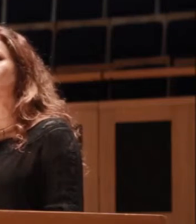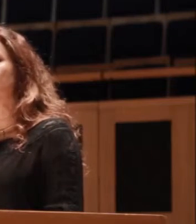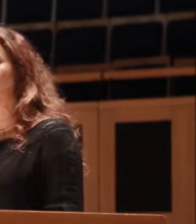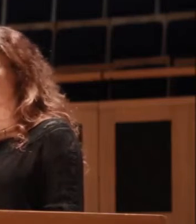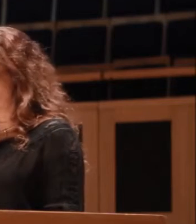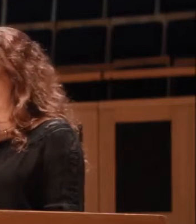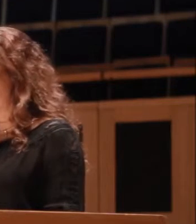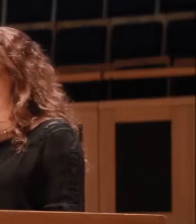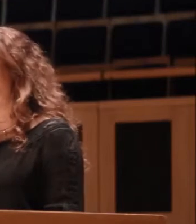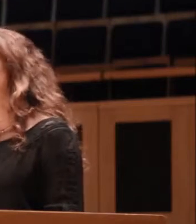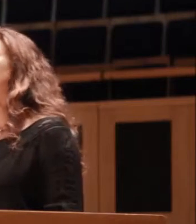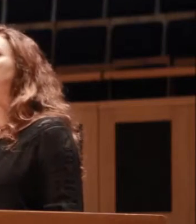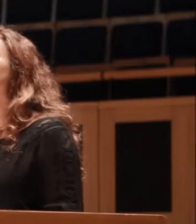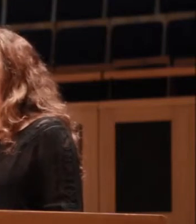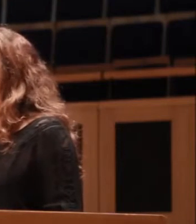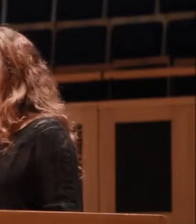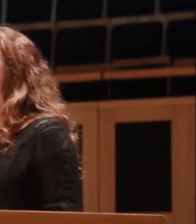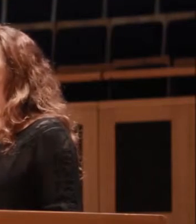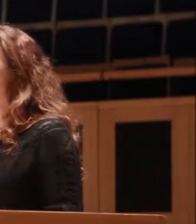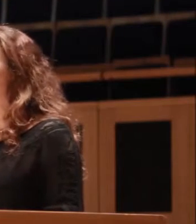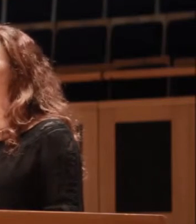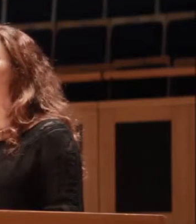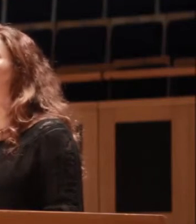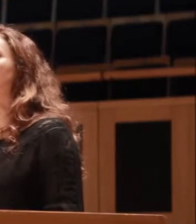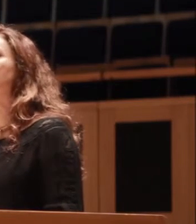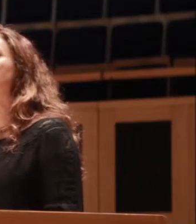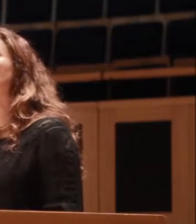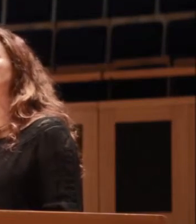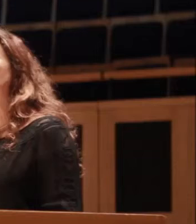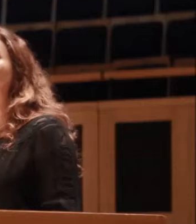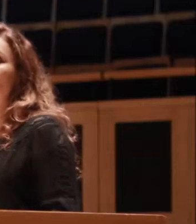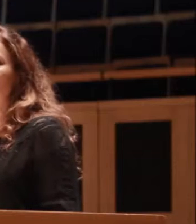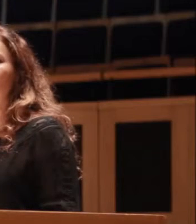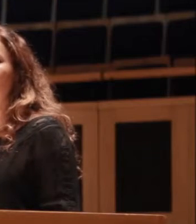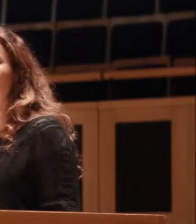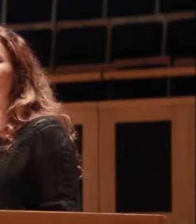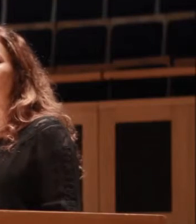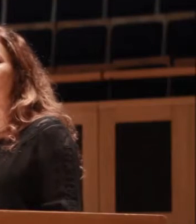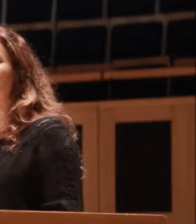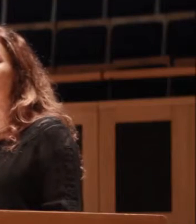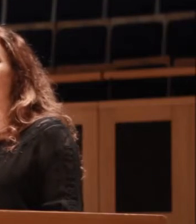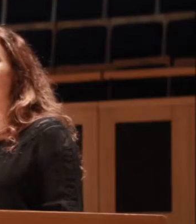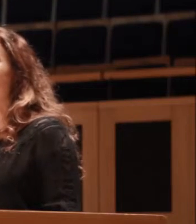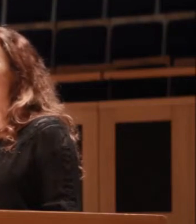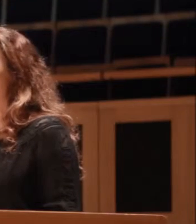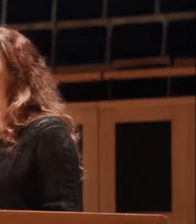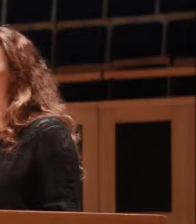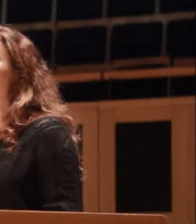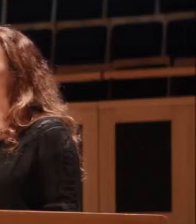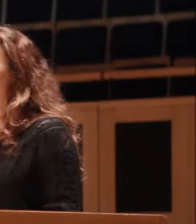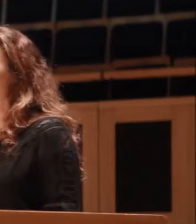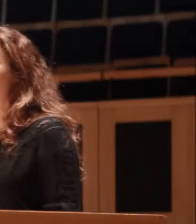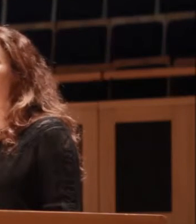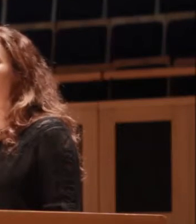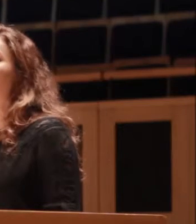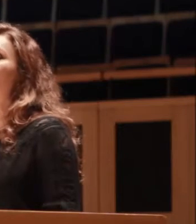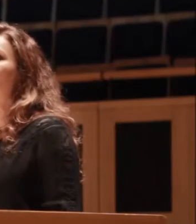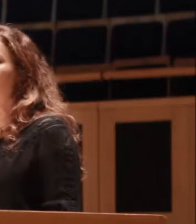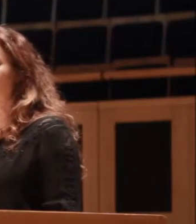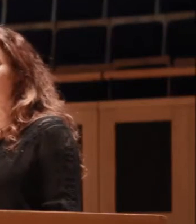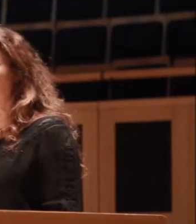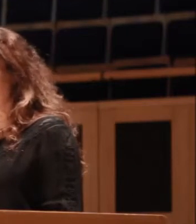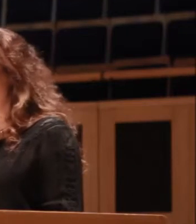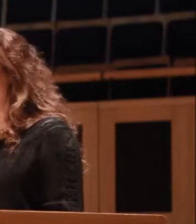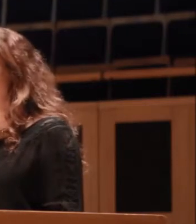nos últimos anos no Brasil. E ressalto que algumas delas que participei, elas são fundamentais